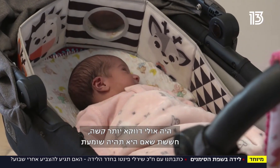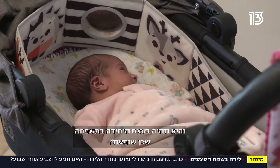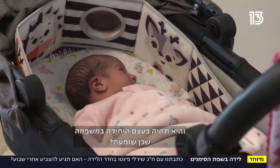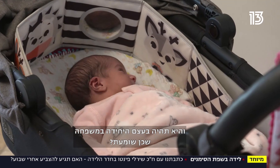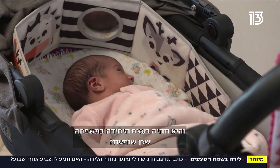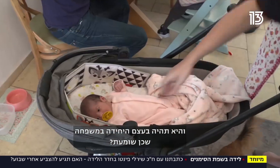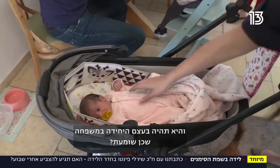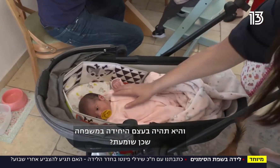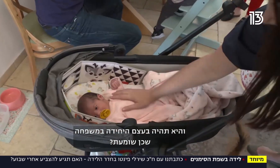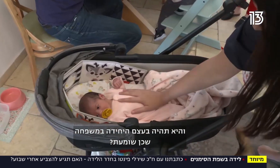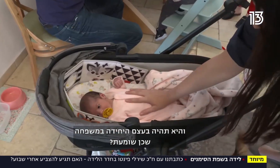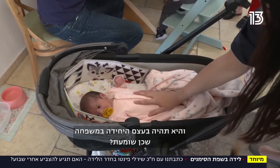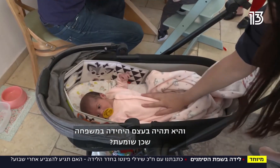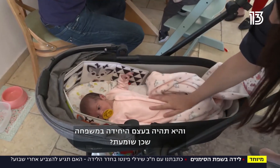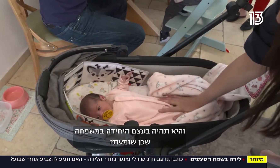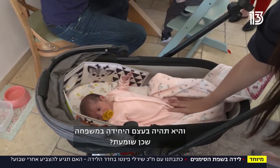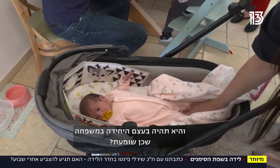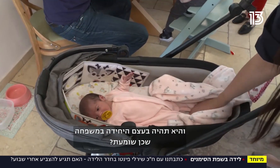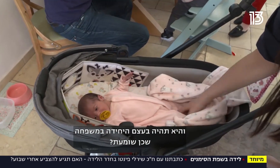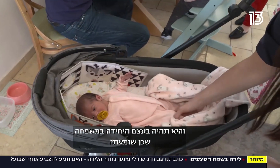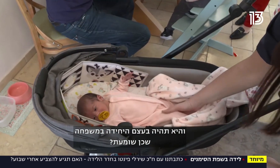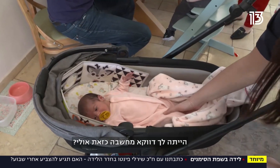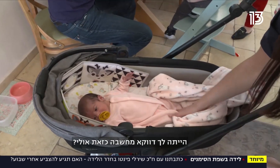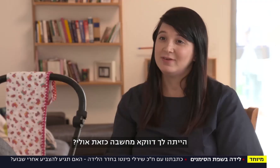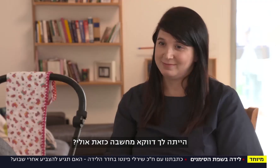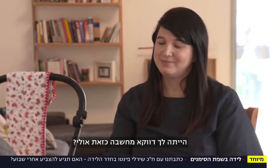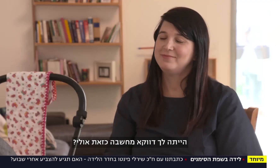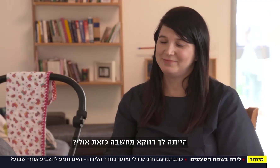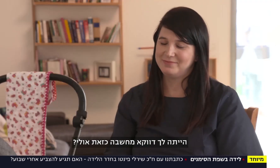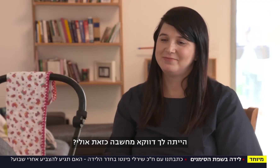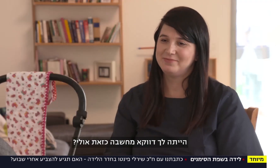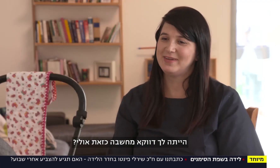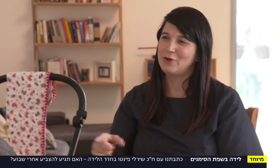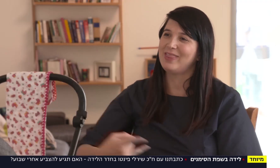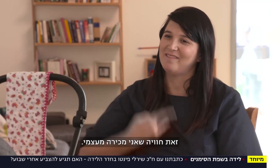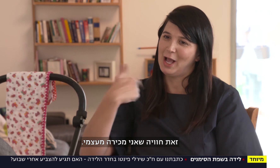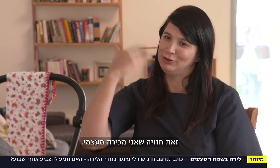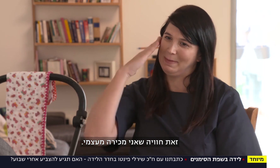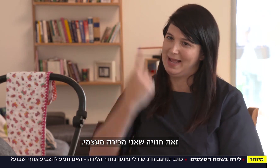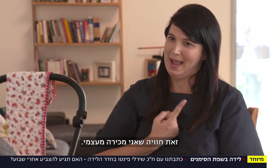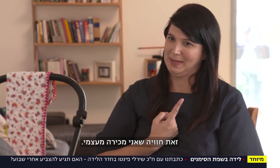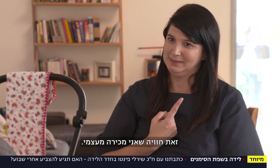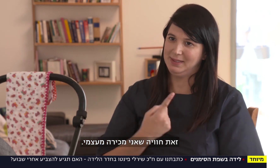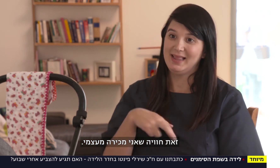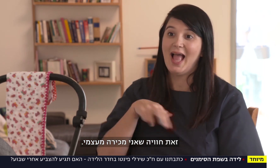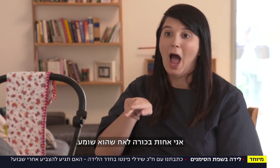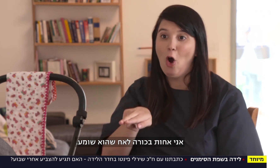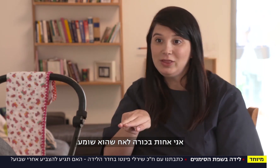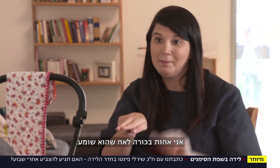שומעת, והיא תהיה בעצם היחידה במשפחה שכן שומעת? הייתה לך דווקא מחשבה כזאת אולי? זאת חוויה שאני מכירה מעצמי. אני אחות